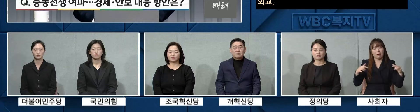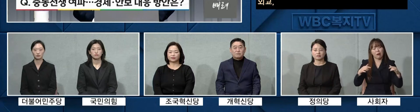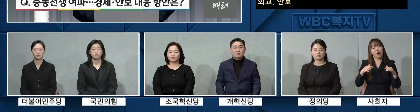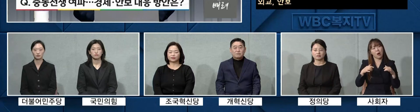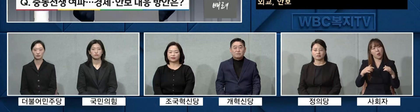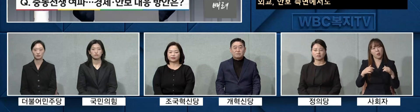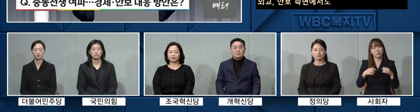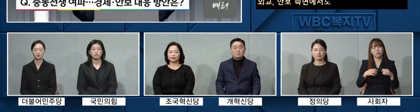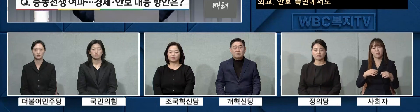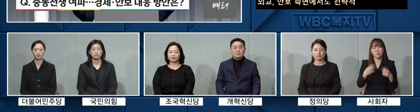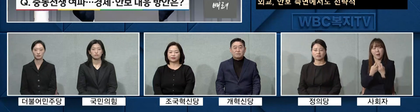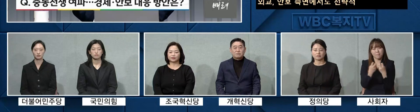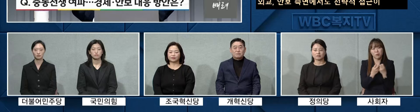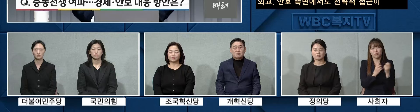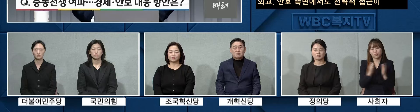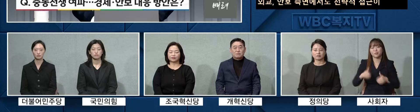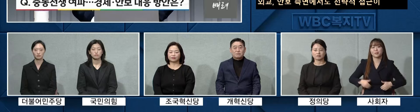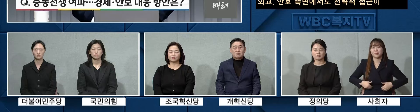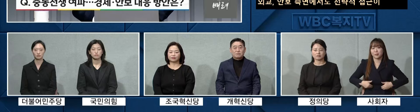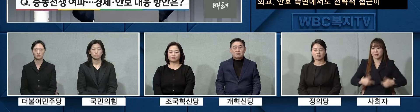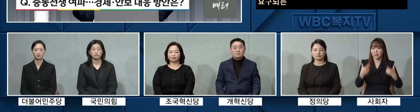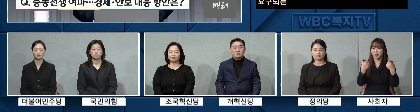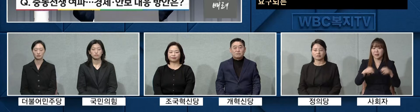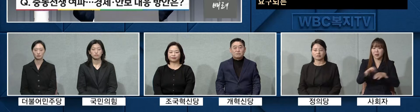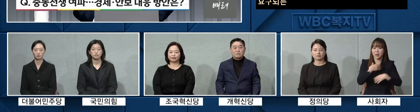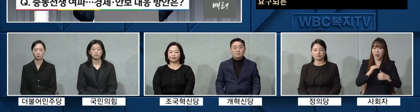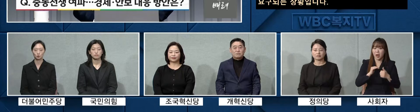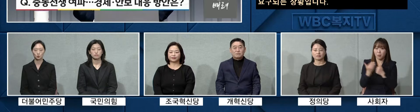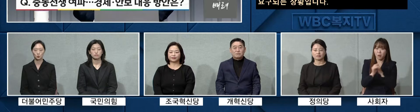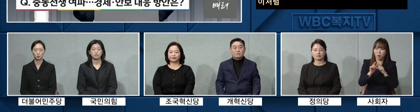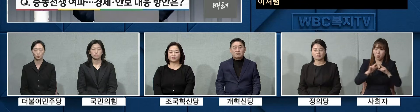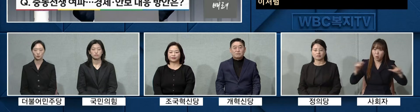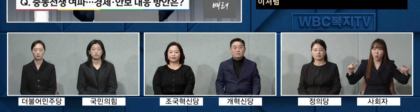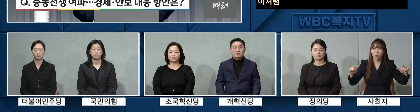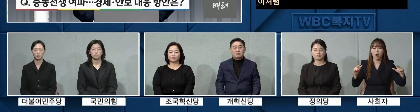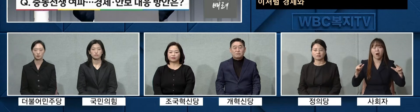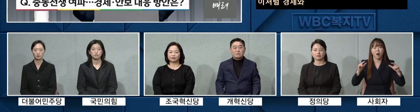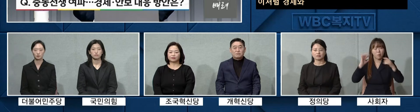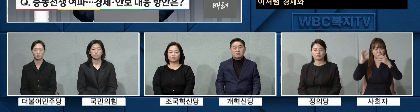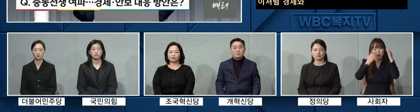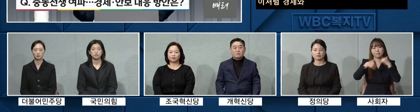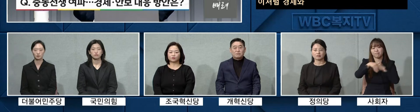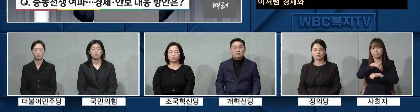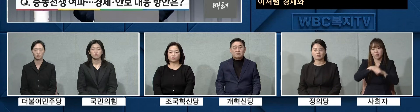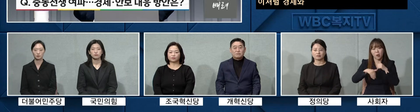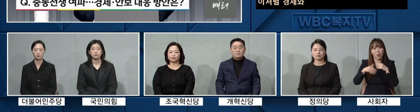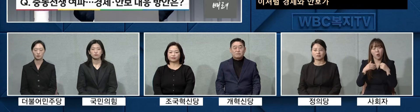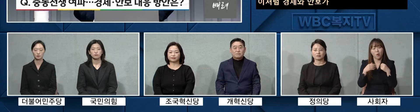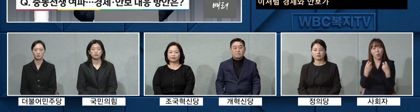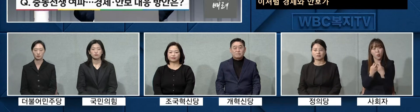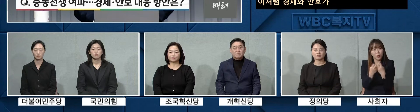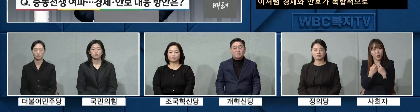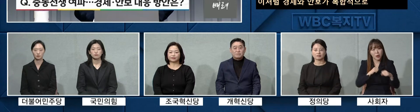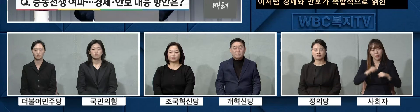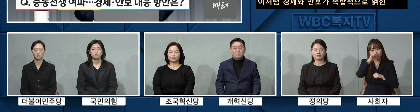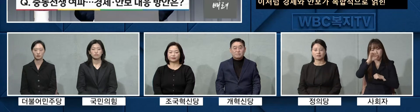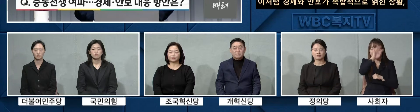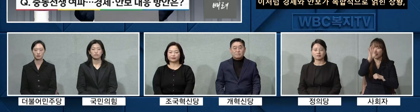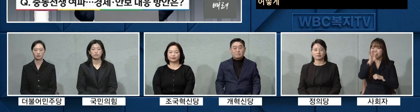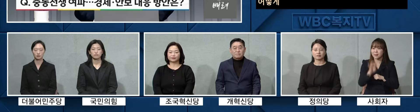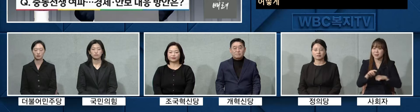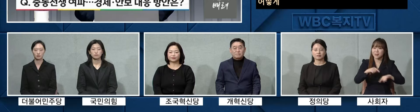요구되는 상황입니다. 이처럼 경제와 안보가 복합적으로 얽힌 상황, 어떻게 대응해야 할지 각